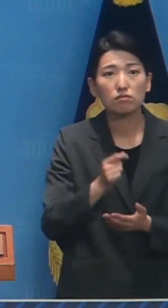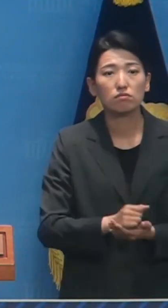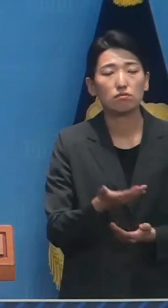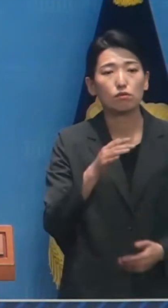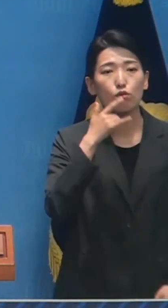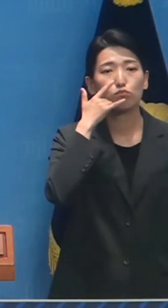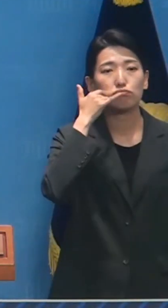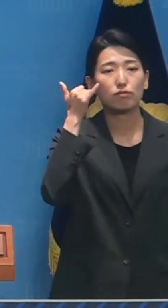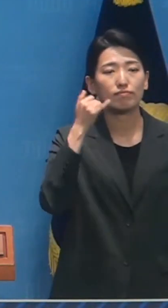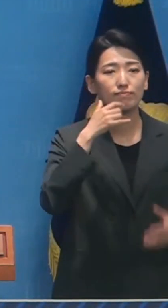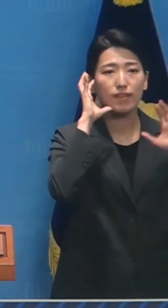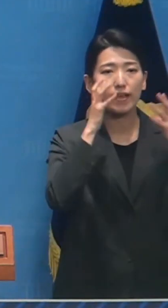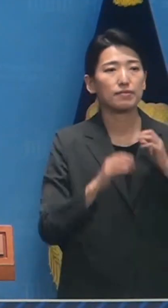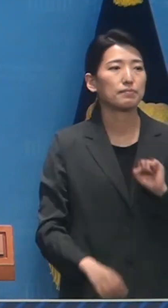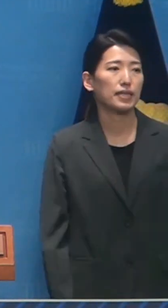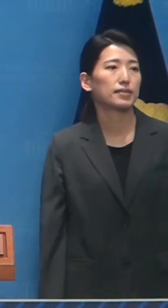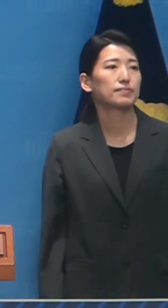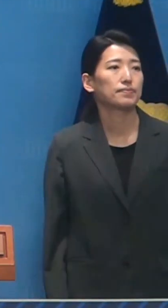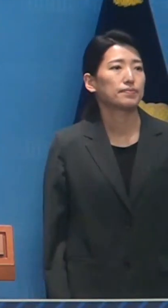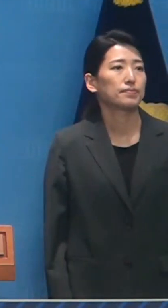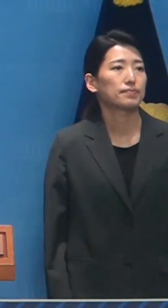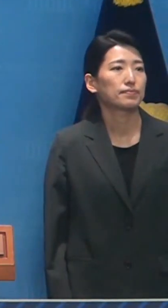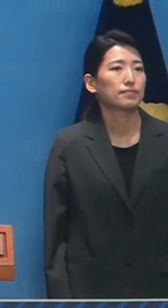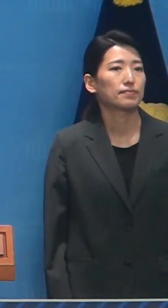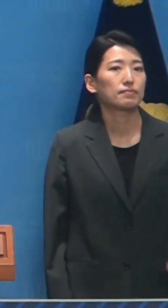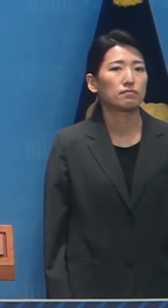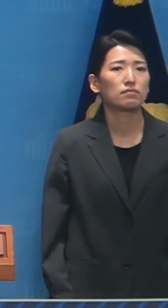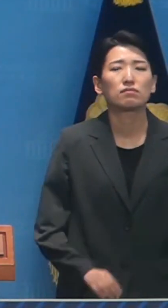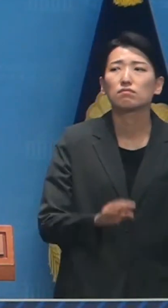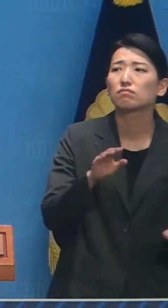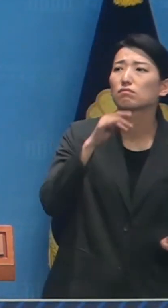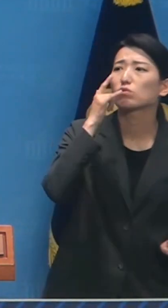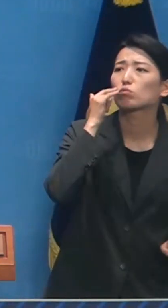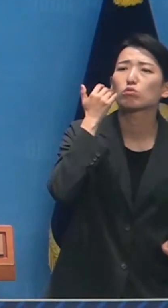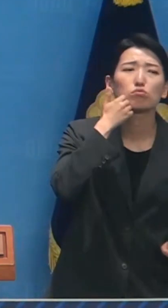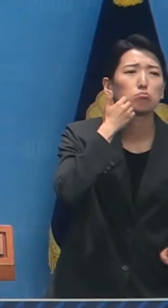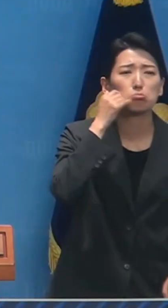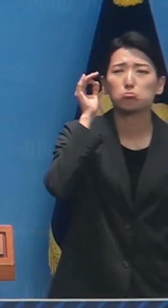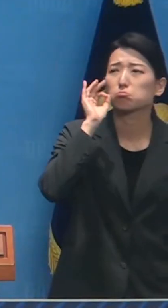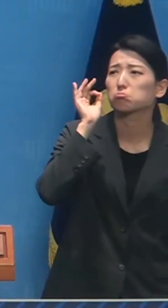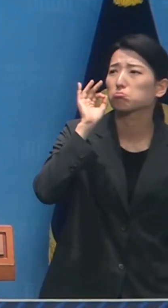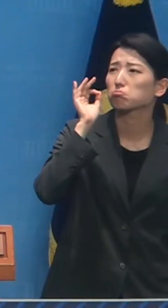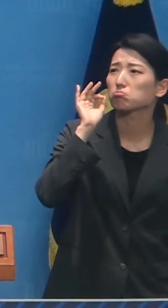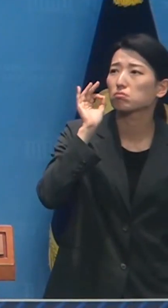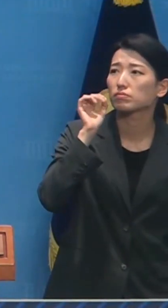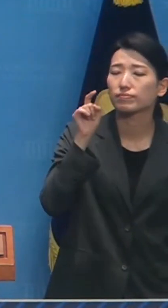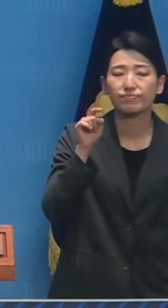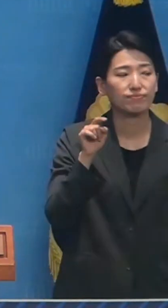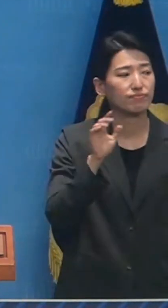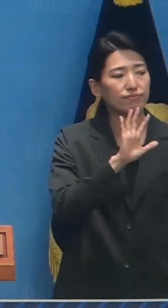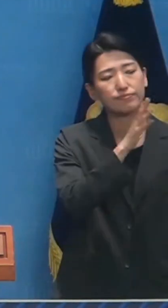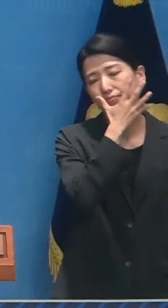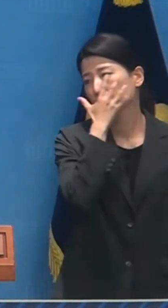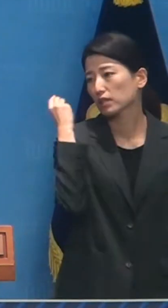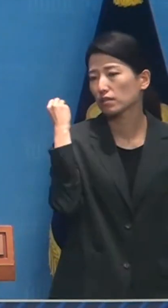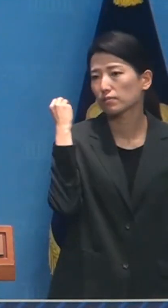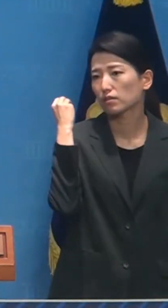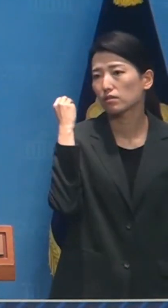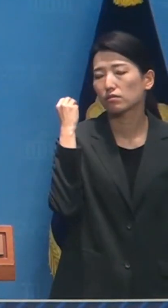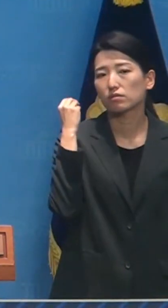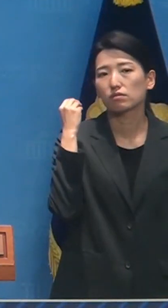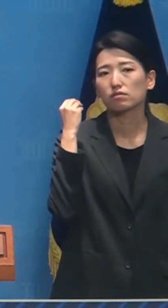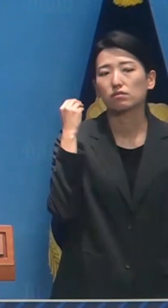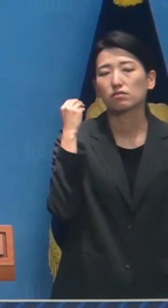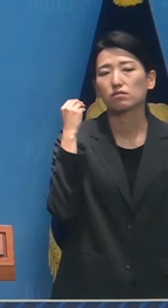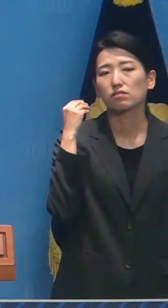부모가 아이를 버리고 그 아이가 부모를 찾았을 때 외면하는 이런